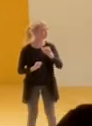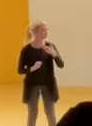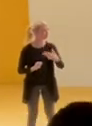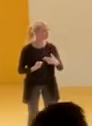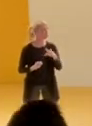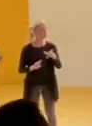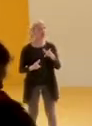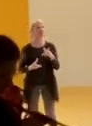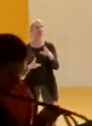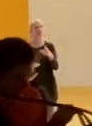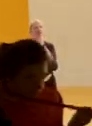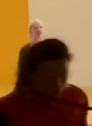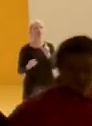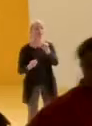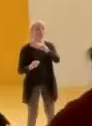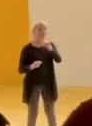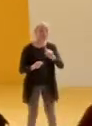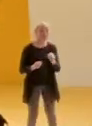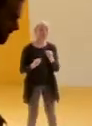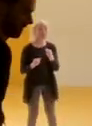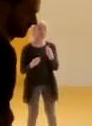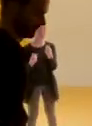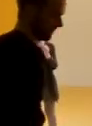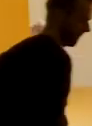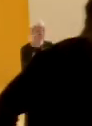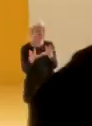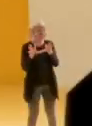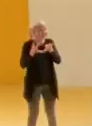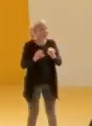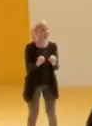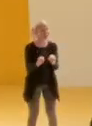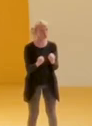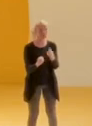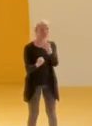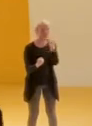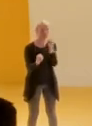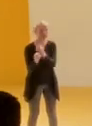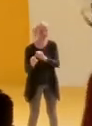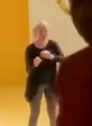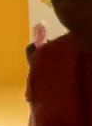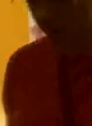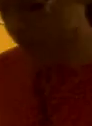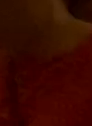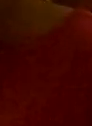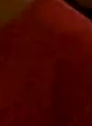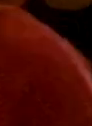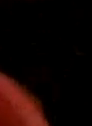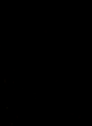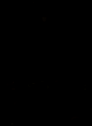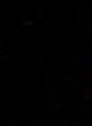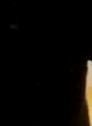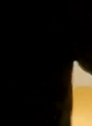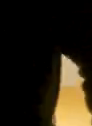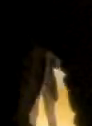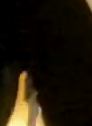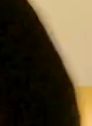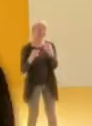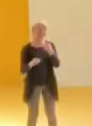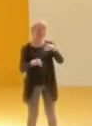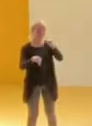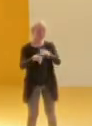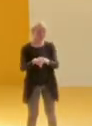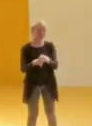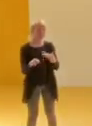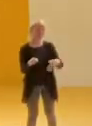zamrożona i nie będzie przyrastać podaż pieniądza w obiegu mamy więc wobec tego konwencję która pozwala na